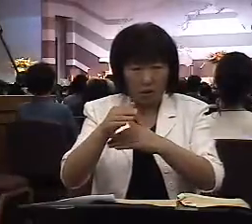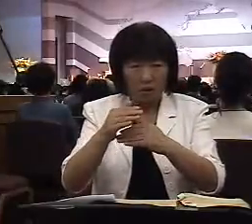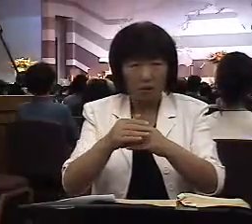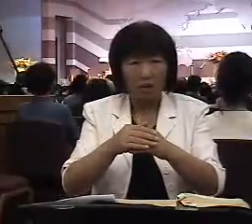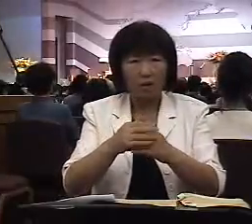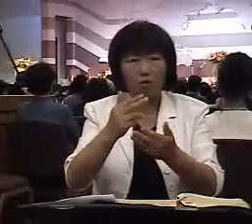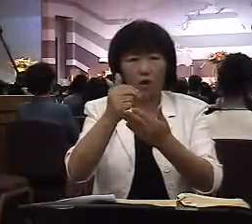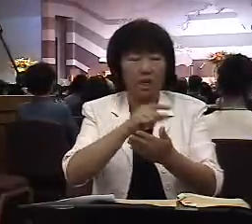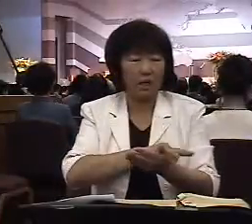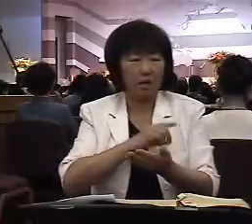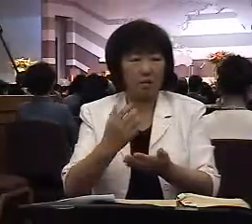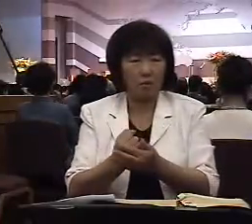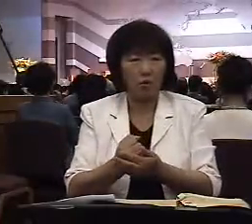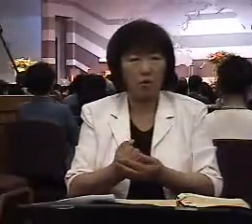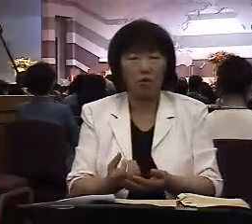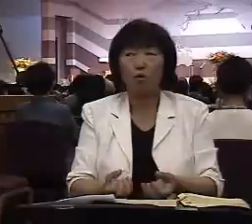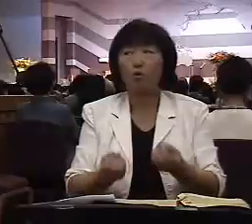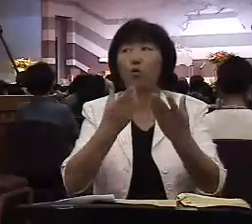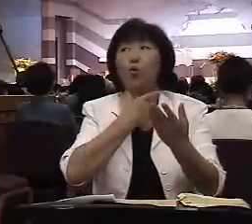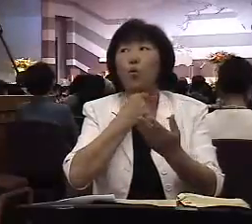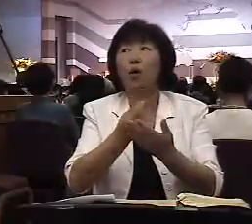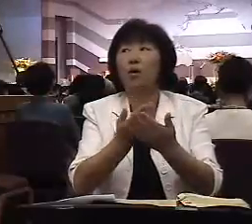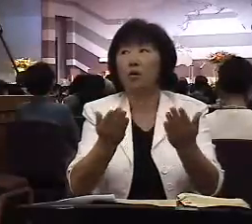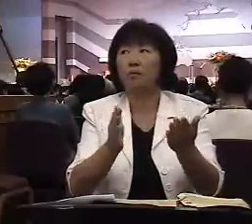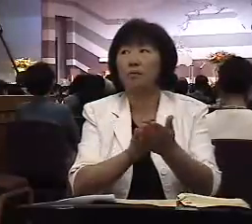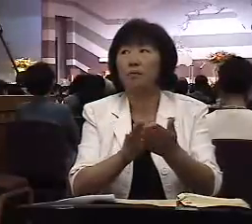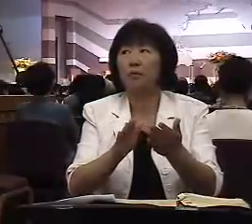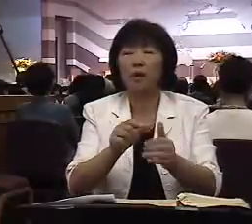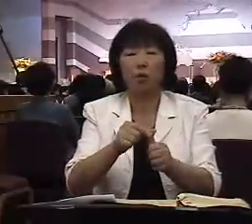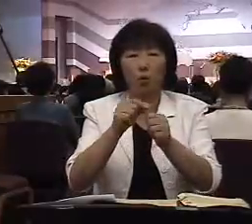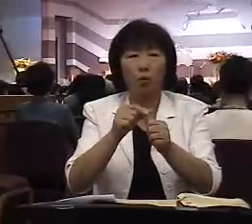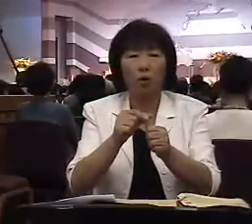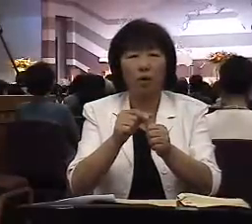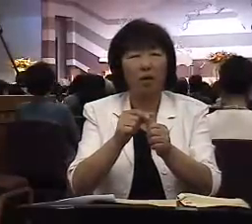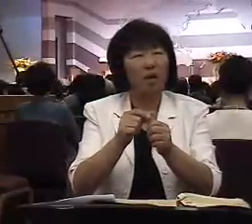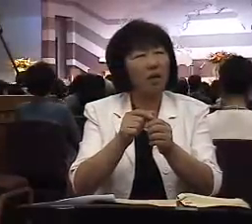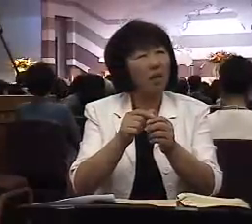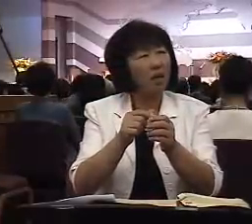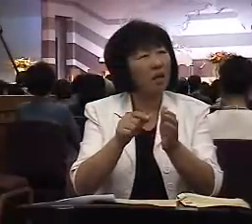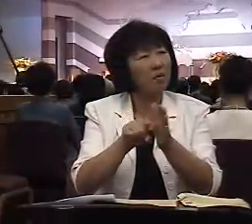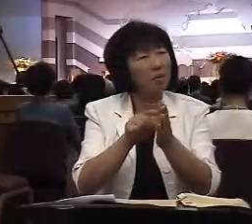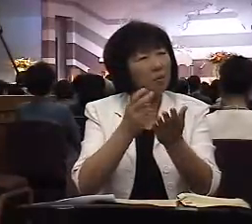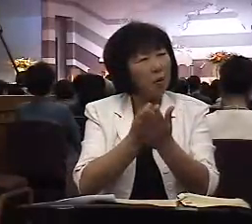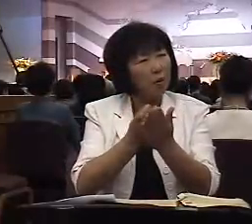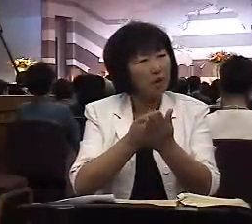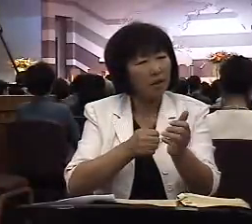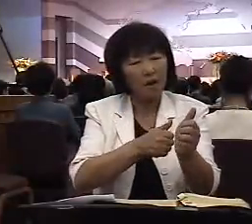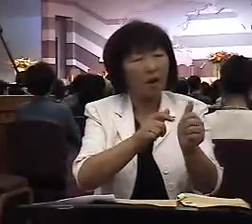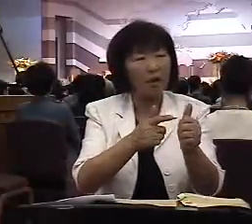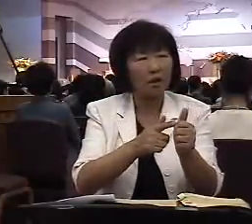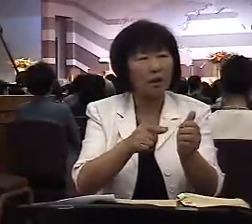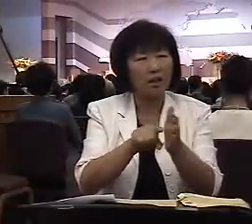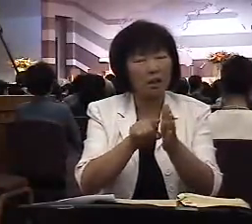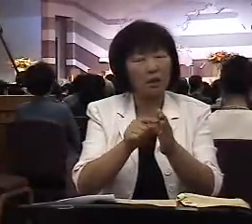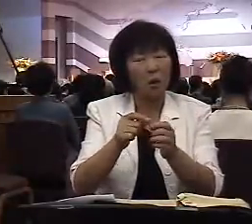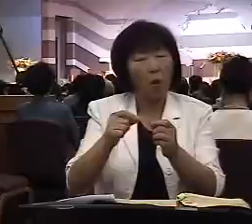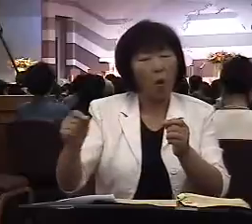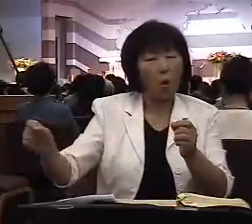주님의 이름으로 축원합니다. 여러분, 구원은 교리에 따른 것 아닙니다. 신앙 연조가 많다고